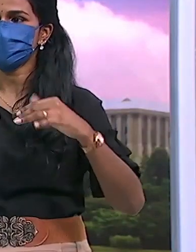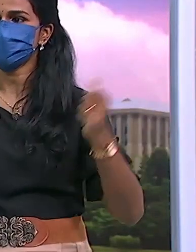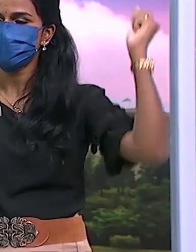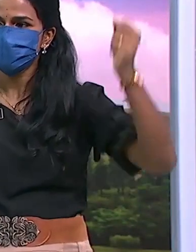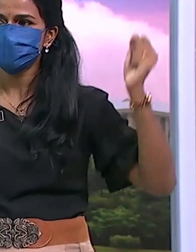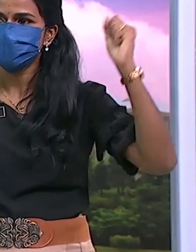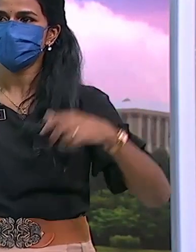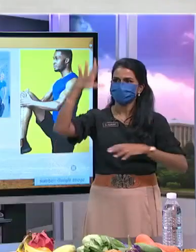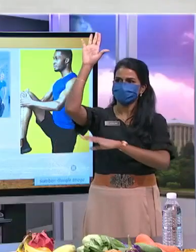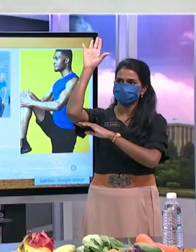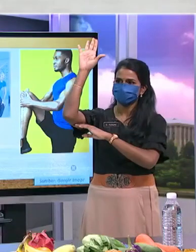main?